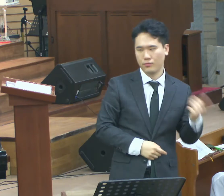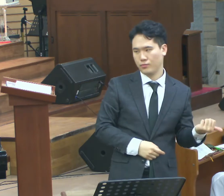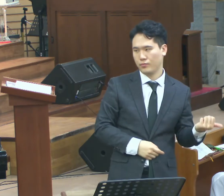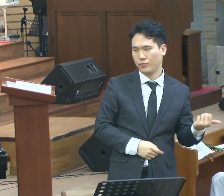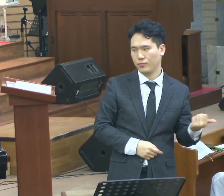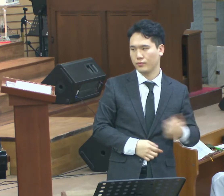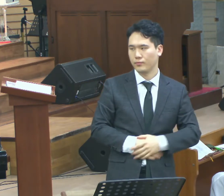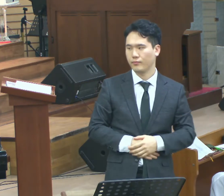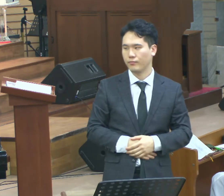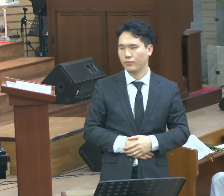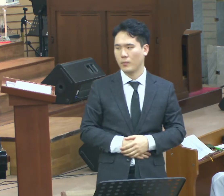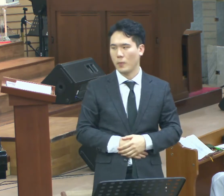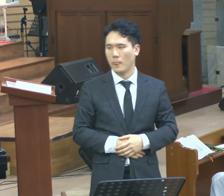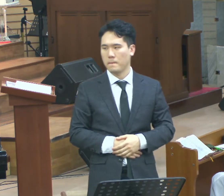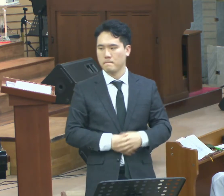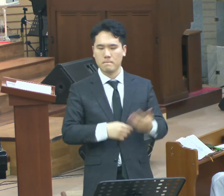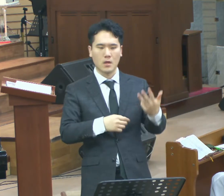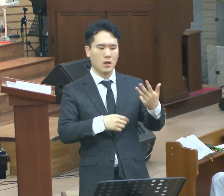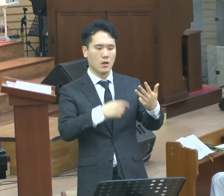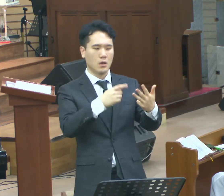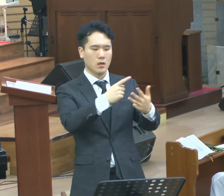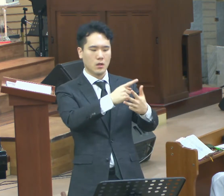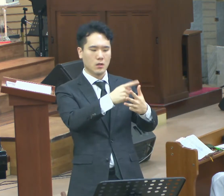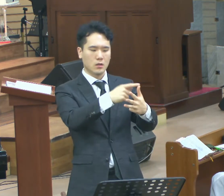했어요. 4대가.